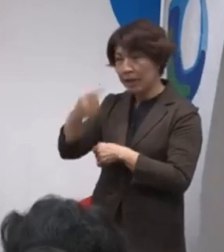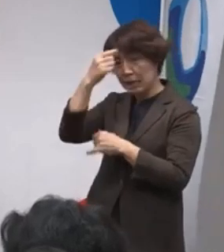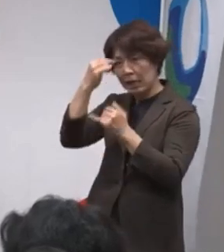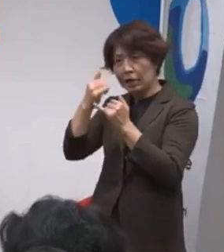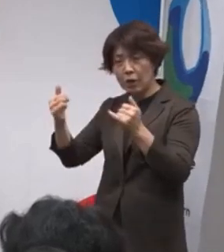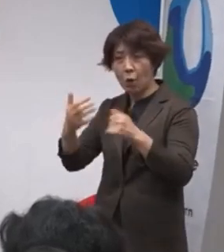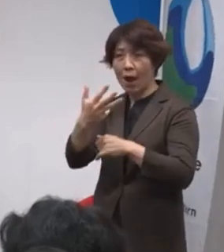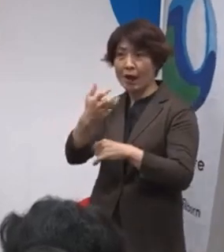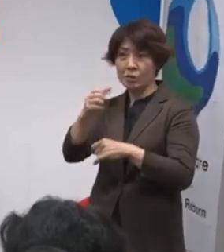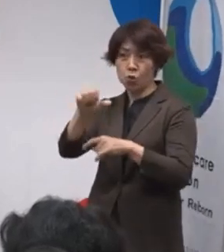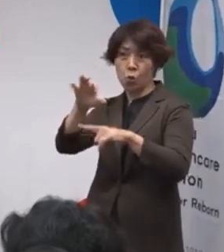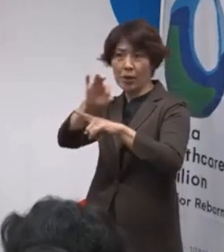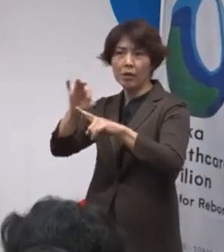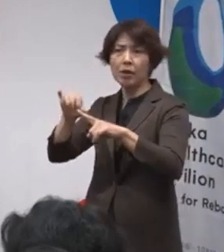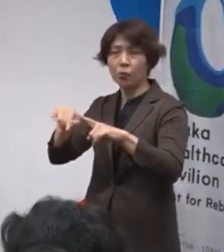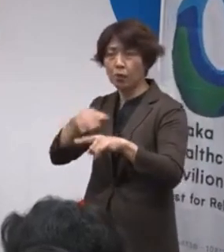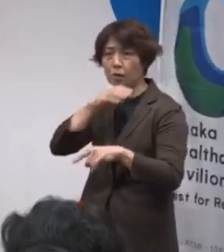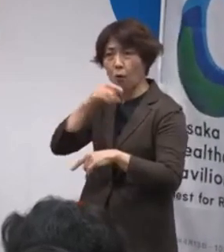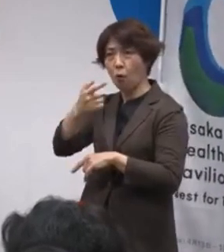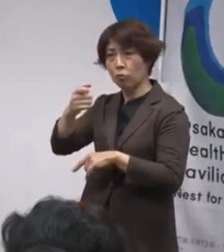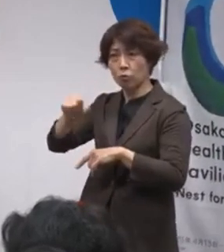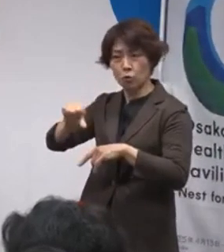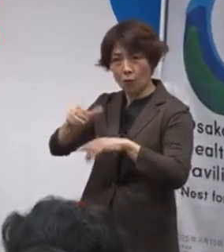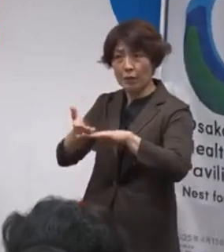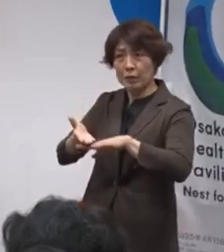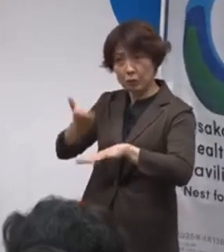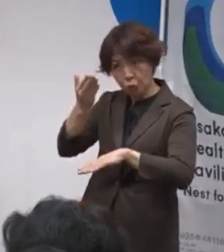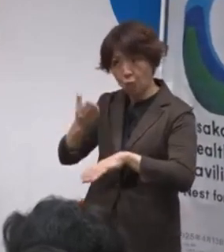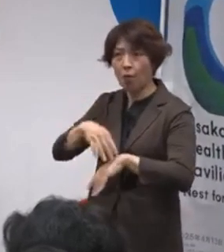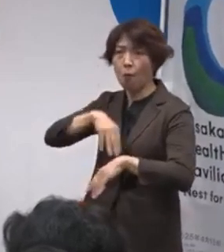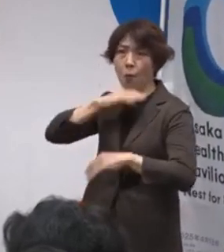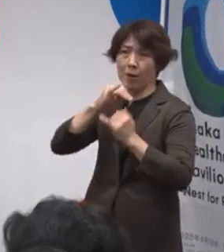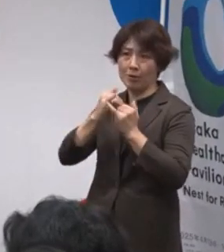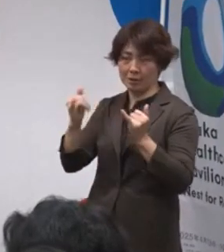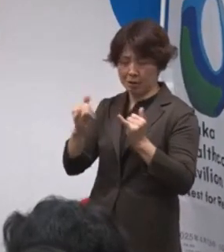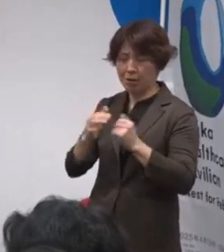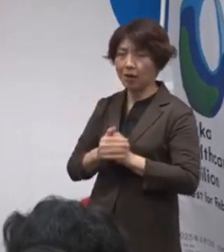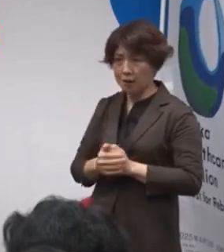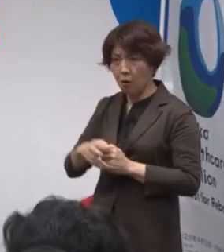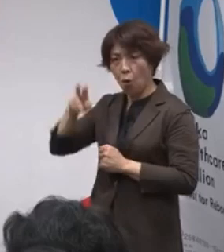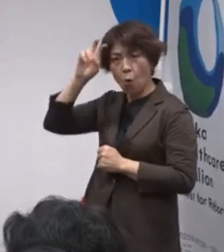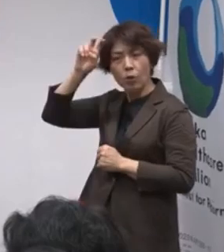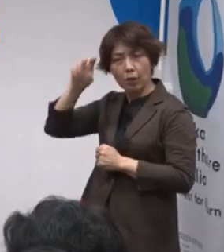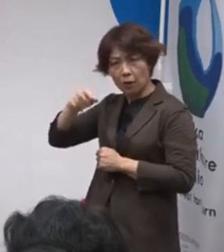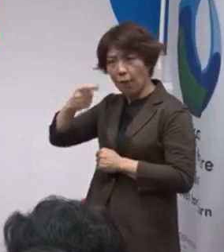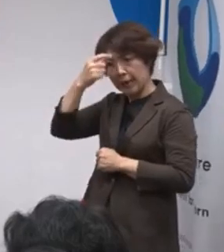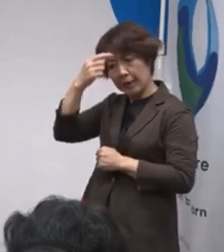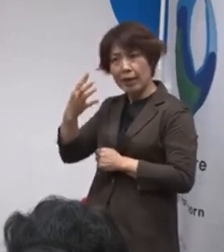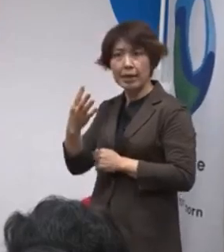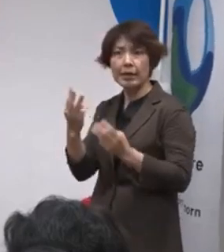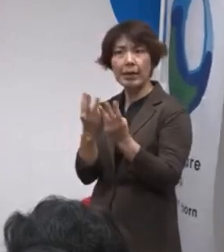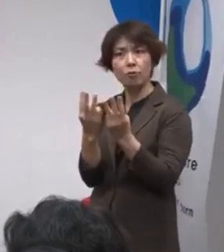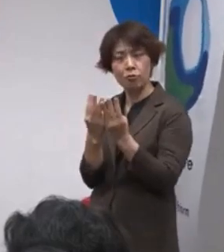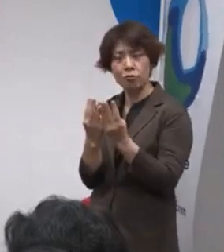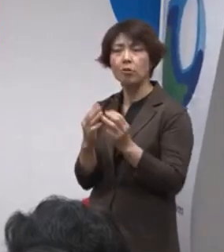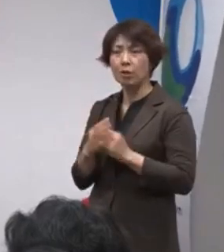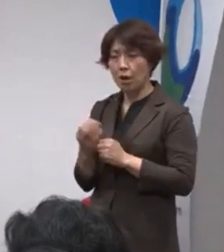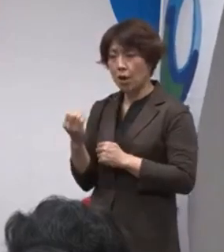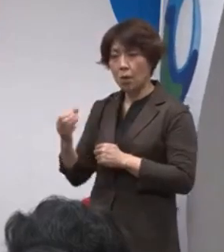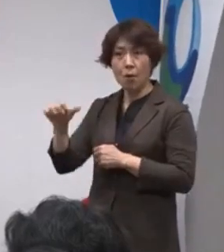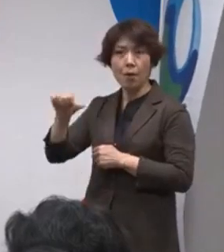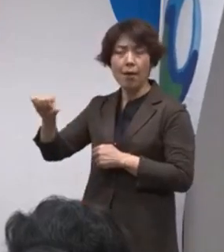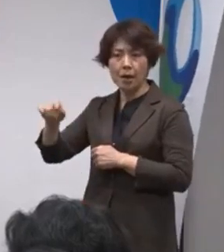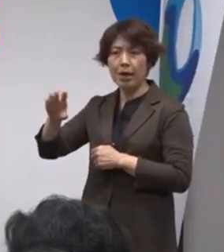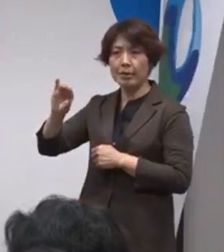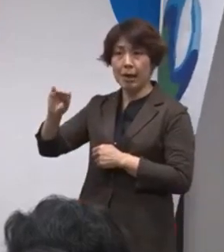85% が65歳以上の高齢者の方になっています。大阪府の被害件数ありますけれども、令和元年は